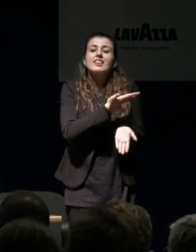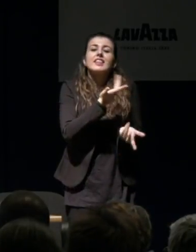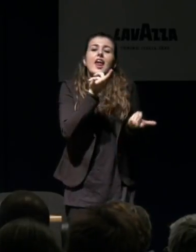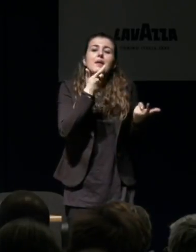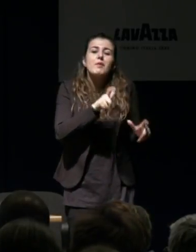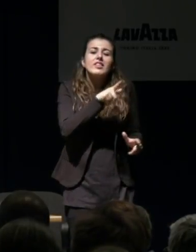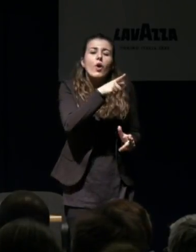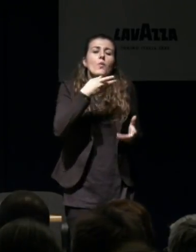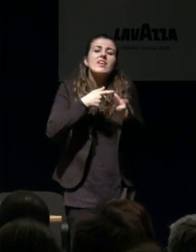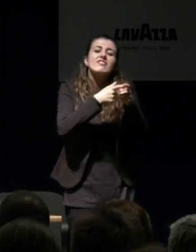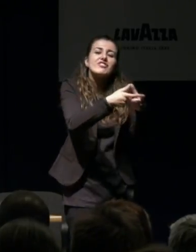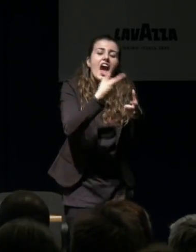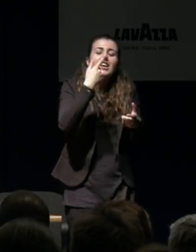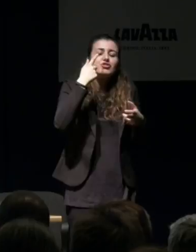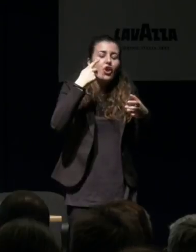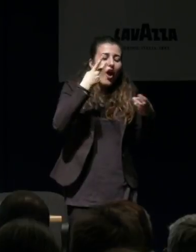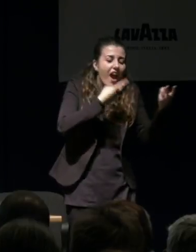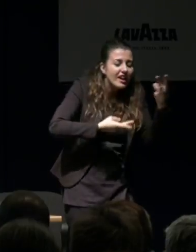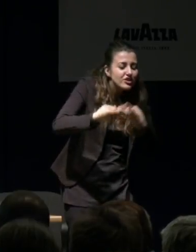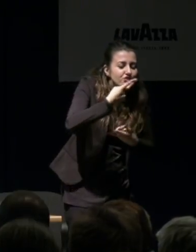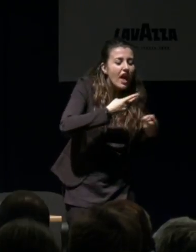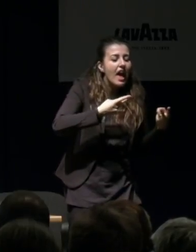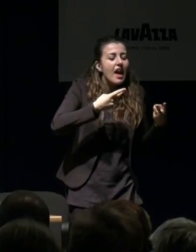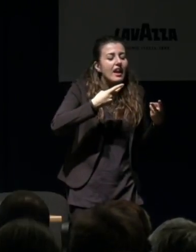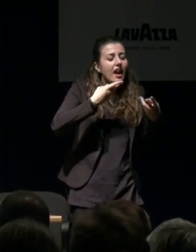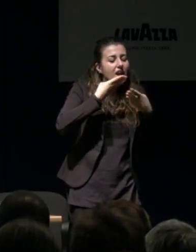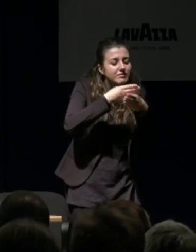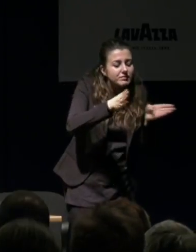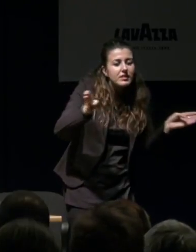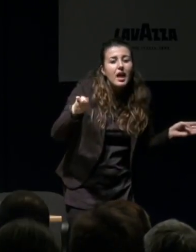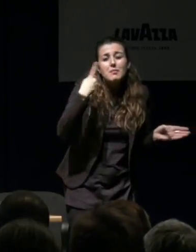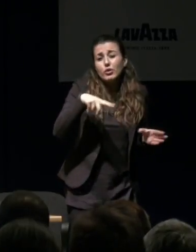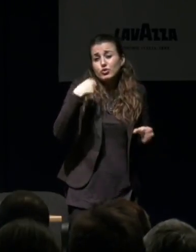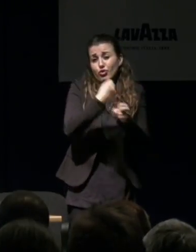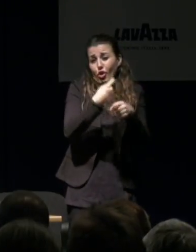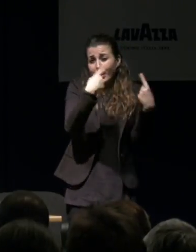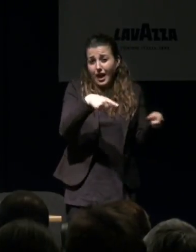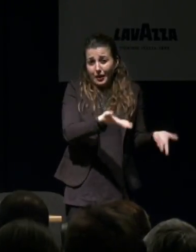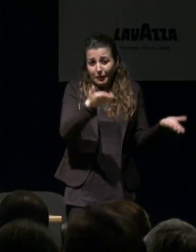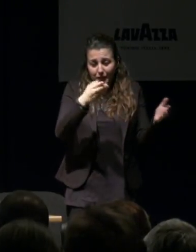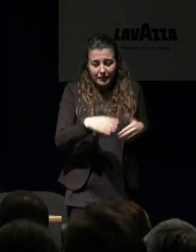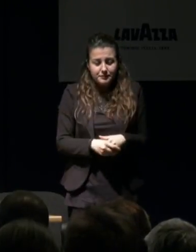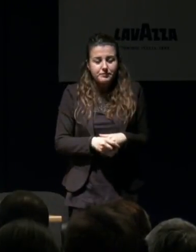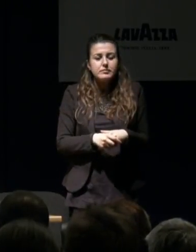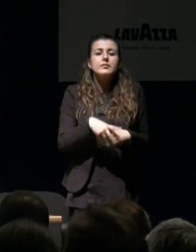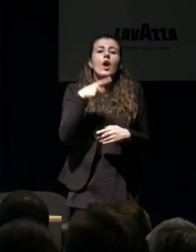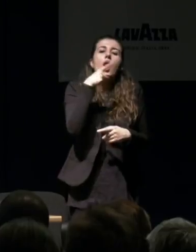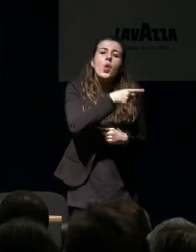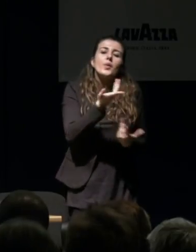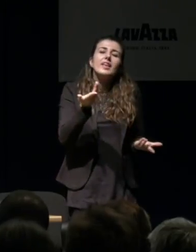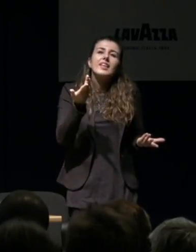di esplorazione per sulle tracce di questa storia e chiamava